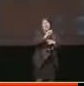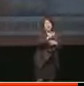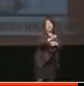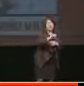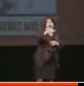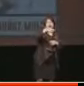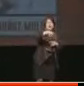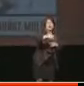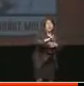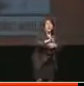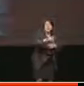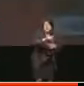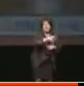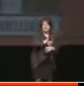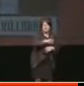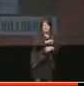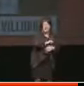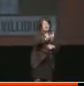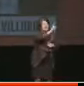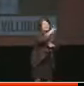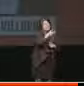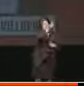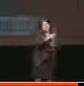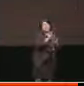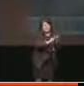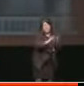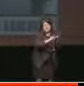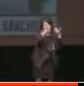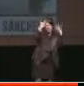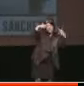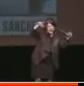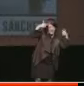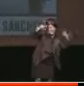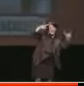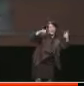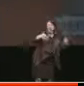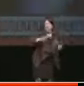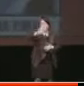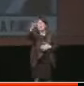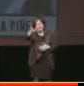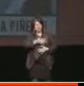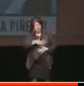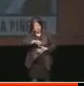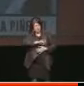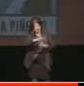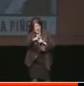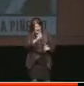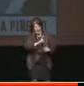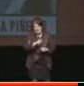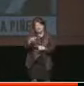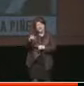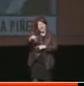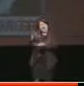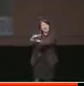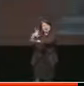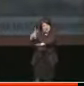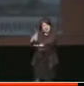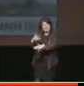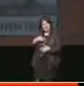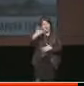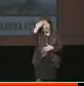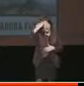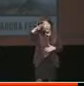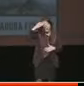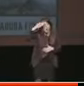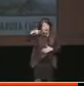Spagna Juan Viglioro dal Messico Clara Sanchez pure dalla Spagna Claudio Pignero dall'Argentina Leonardo Padura da Cuba Nona Fernandez